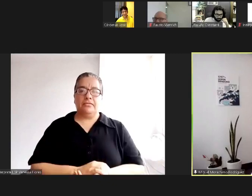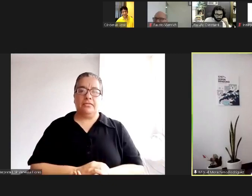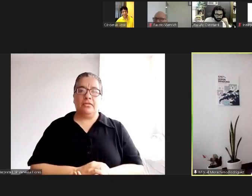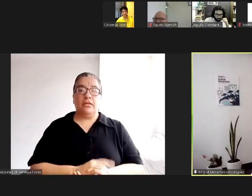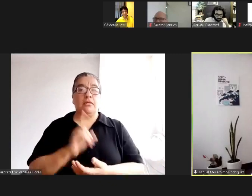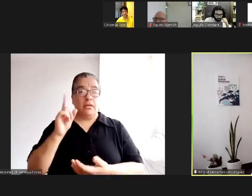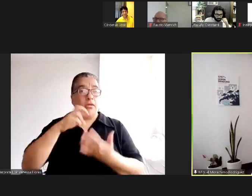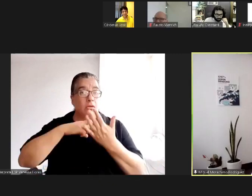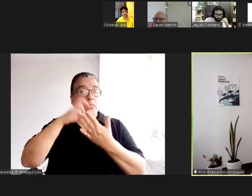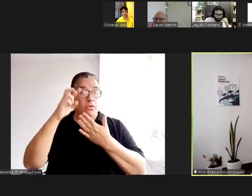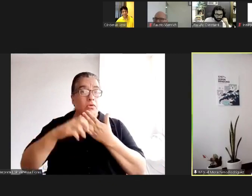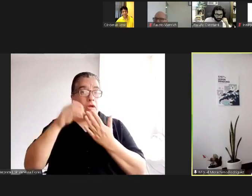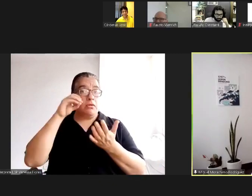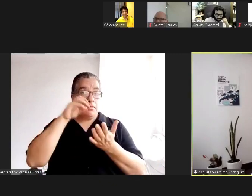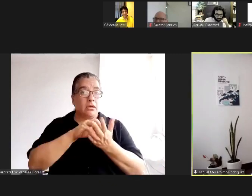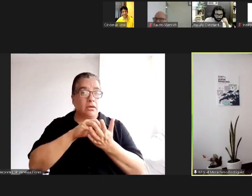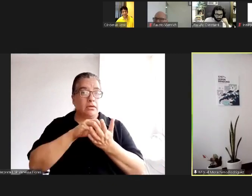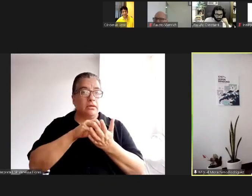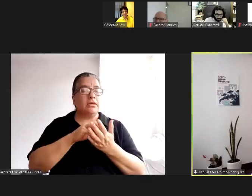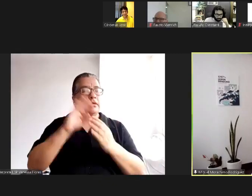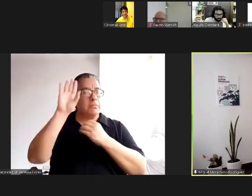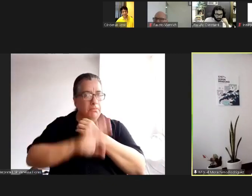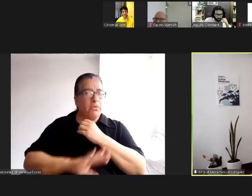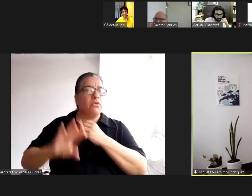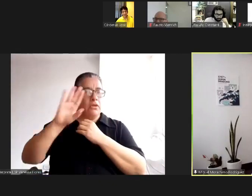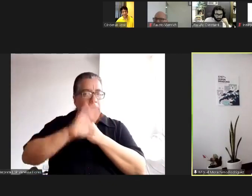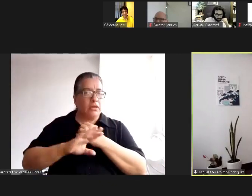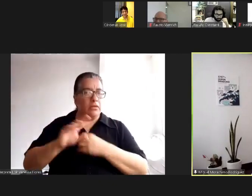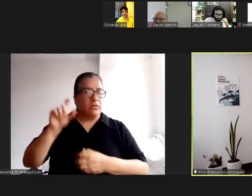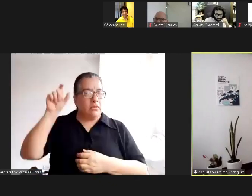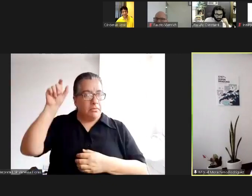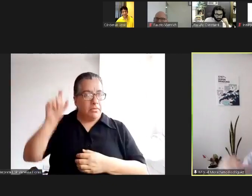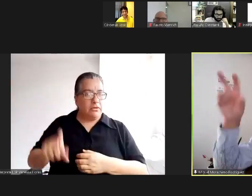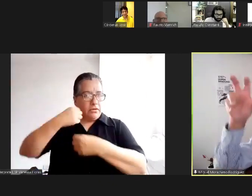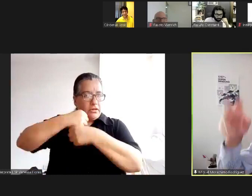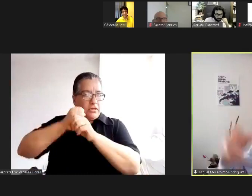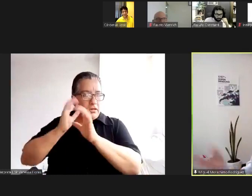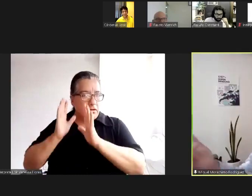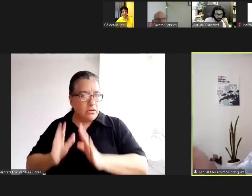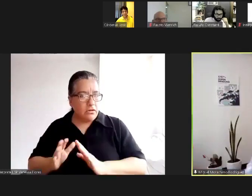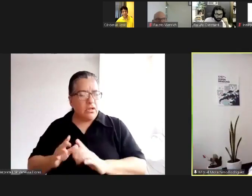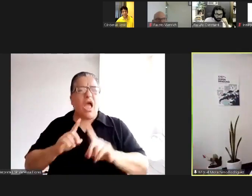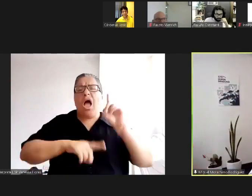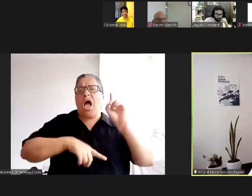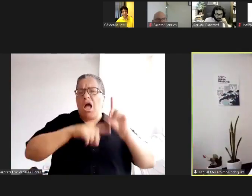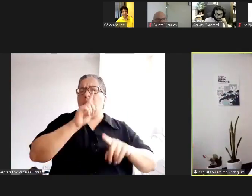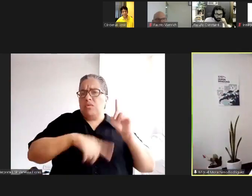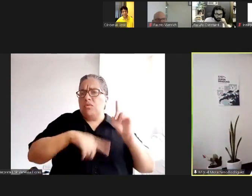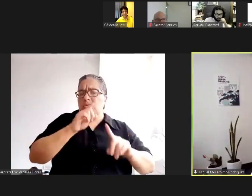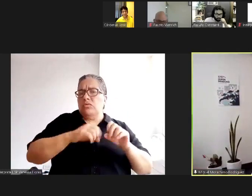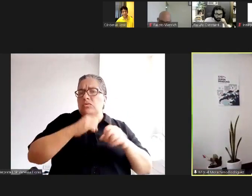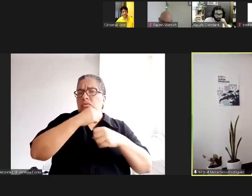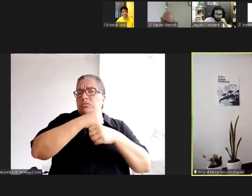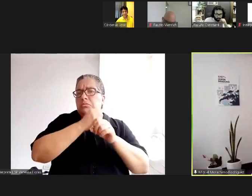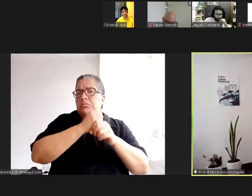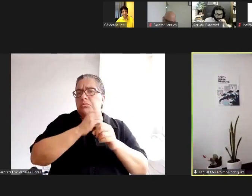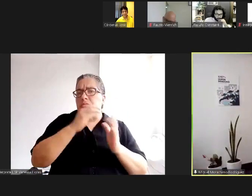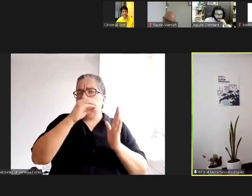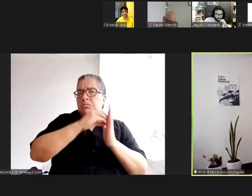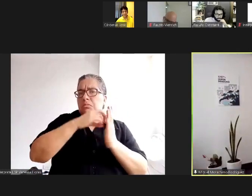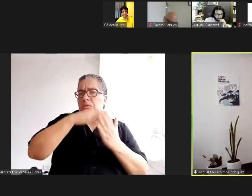está protegido por derechos de autor. Afortunadamente hay mucho software que es libre, y hay mucho software libre, entre comillas, es decir, que tienen licencias abiertas.